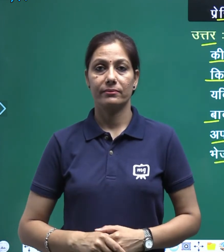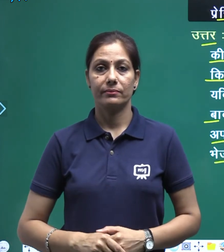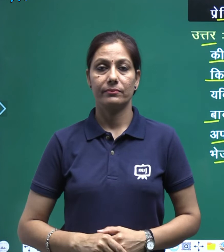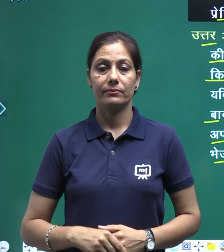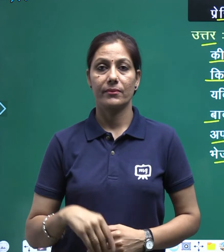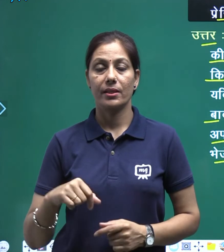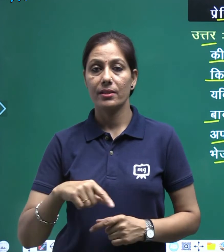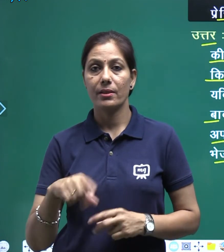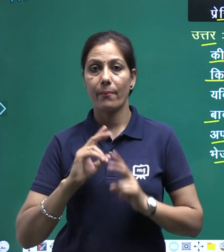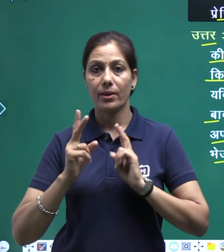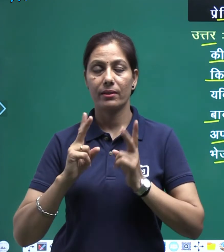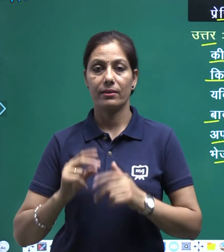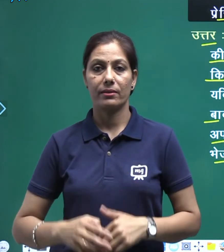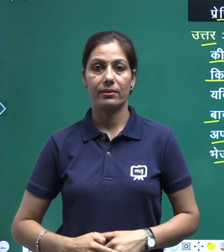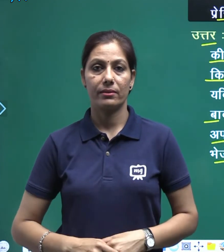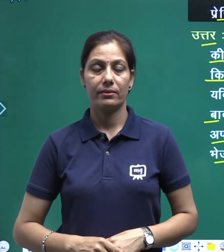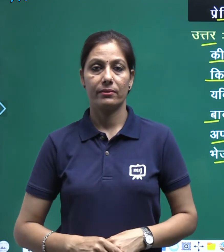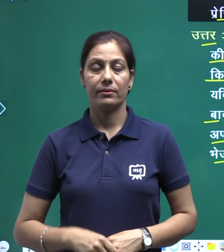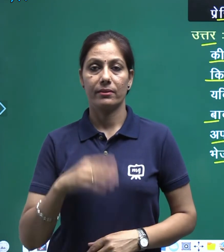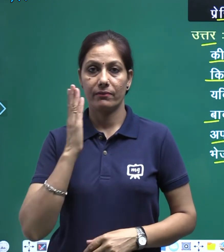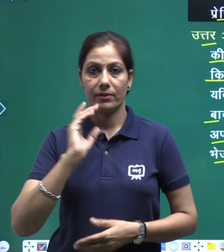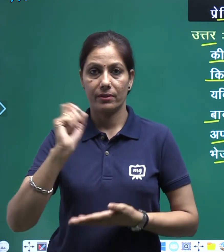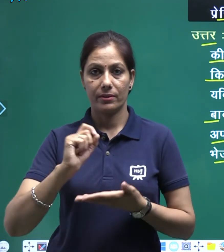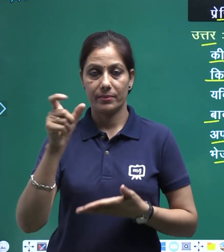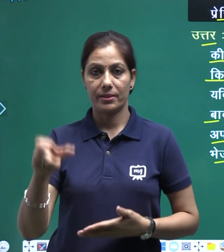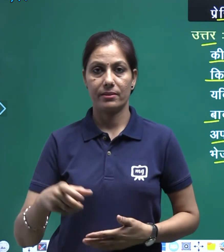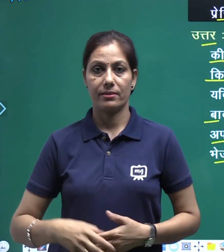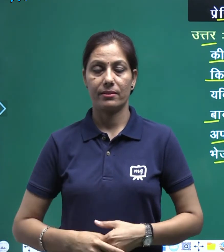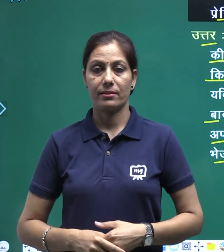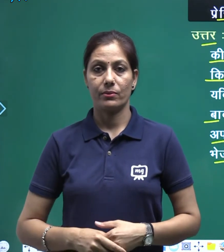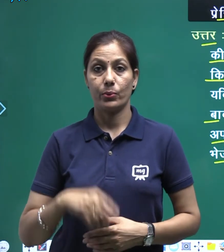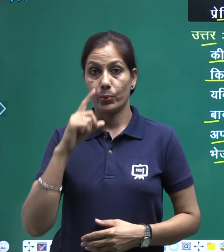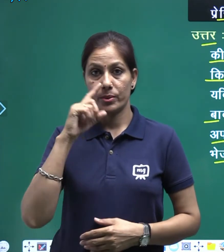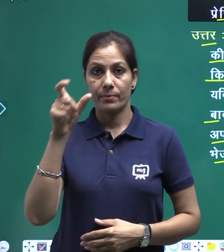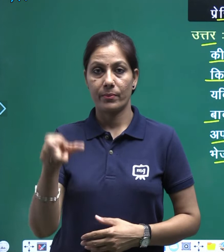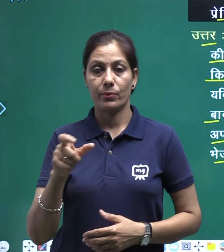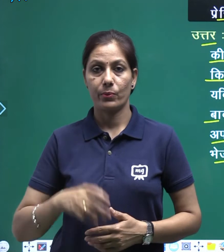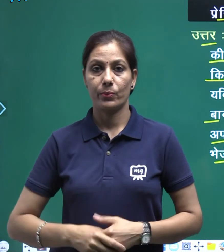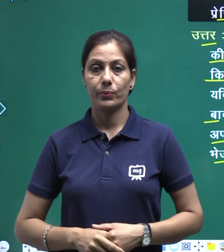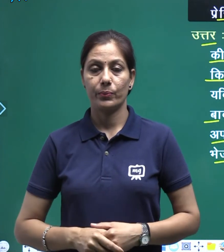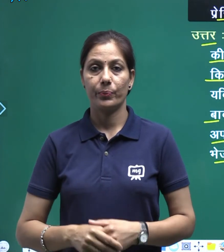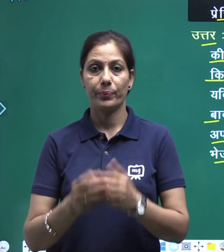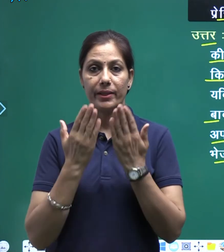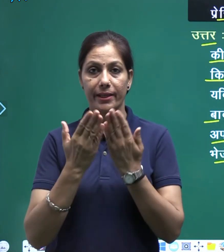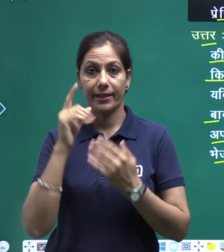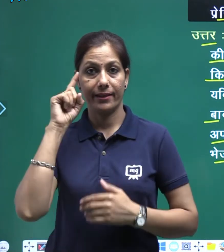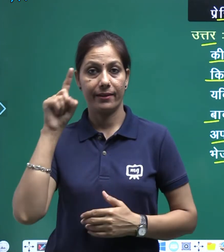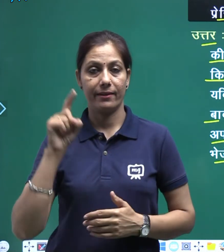ये सब बातें करके कवि ने चंपा को पढ़ने के